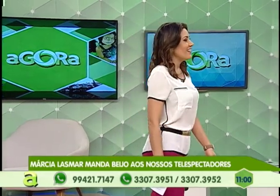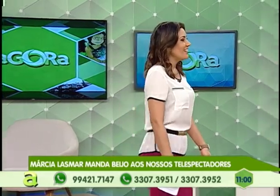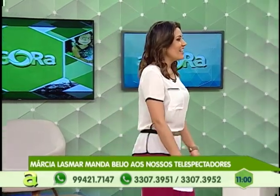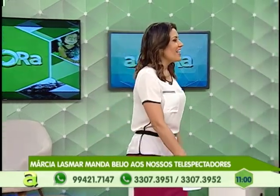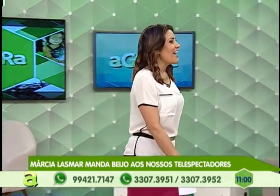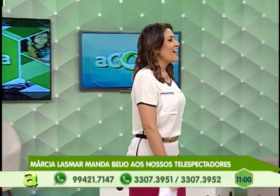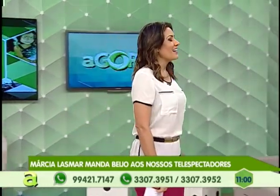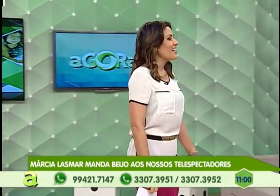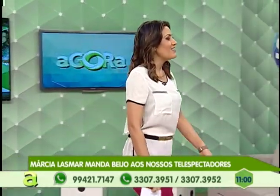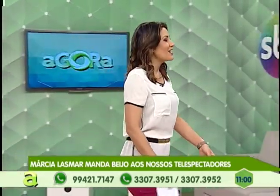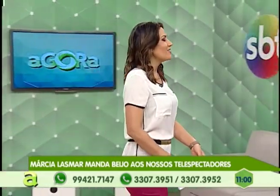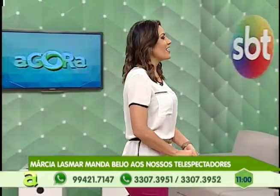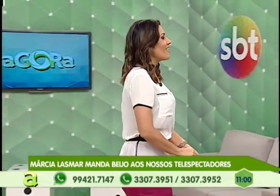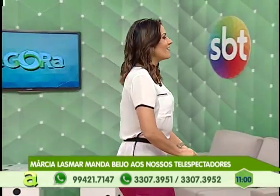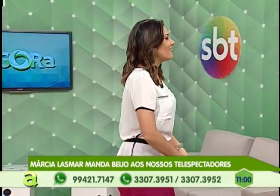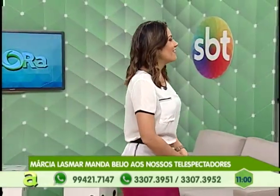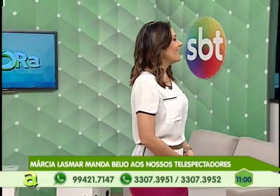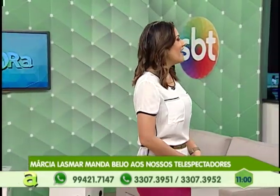Quem é, Kleber, Gabriel? Hã?